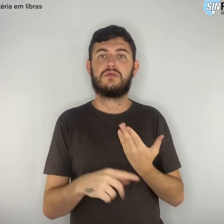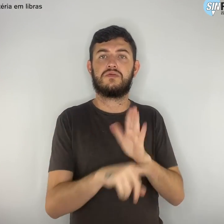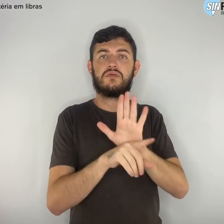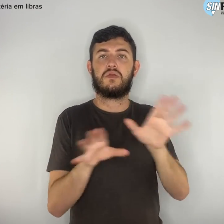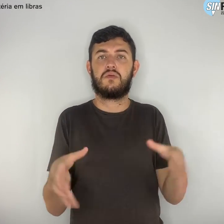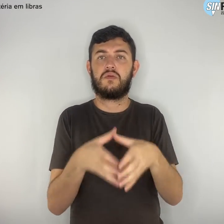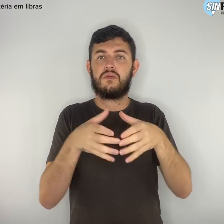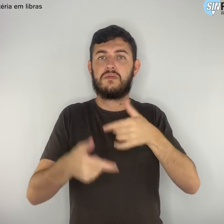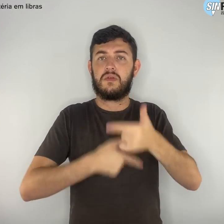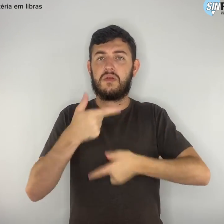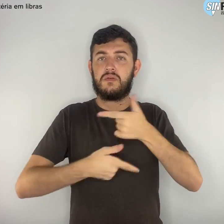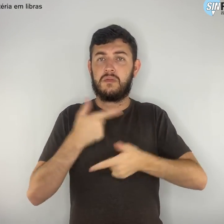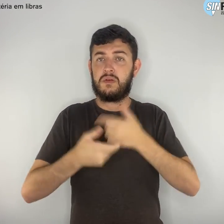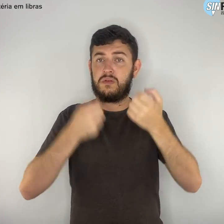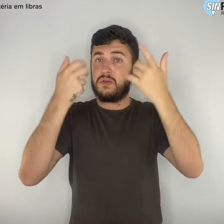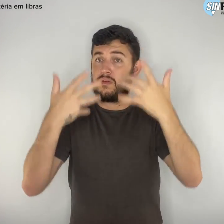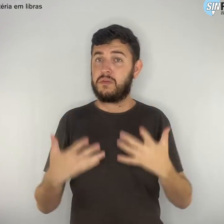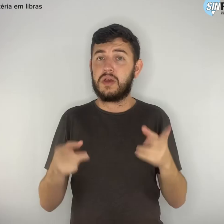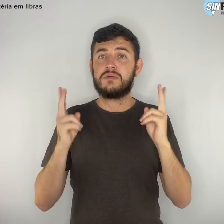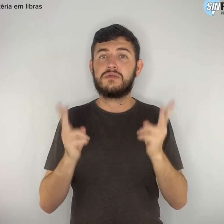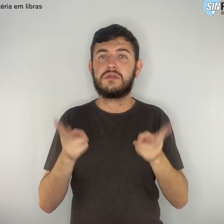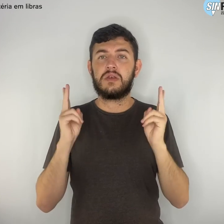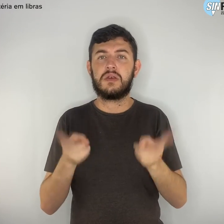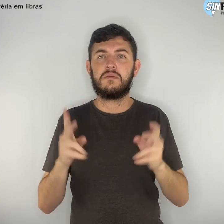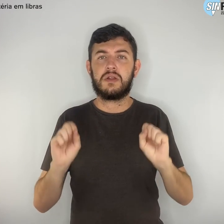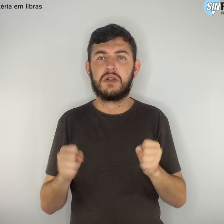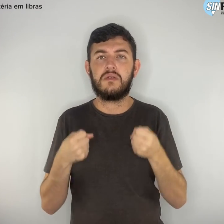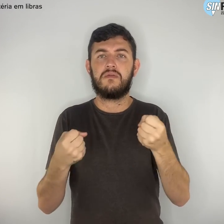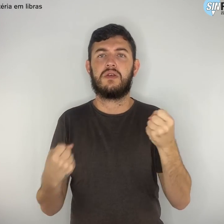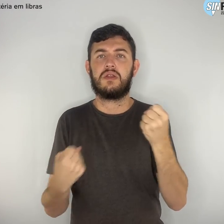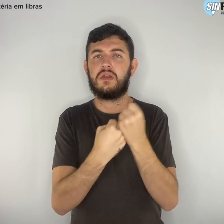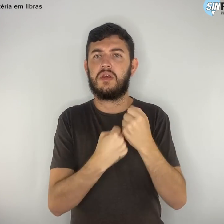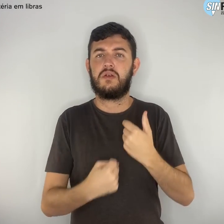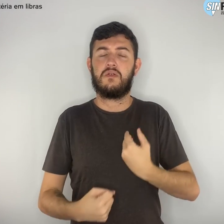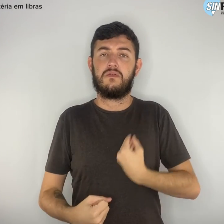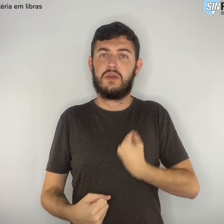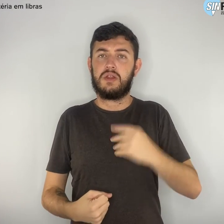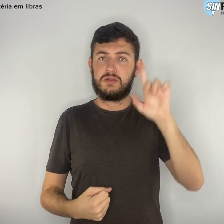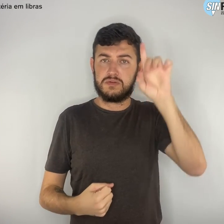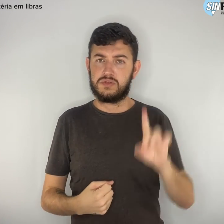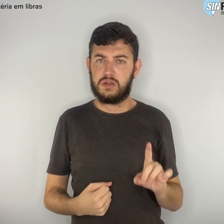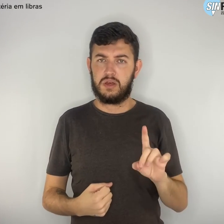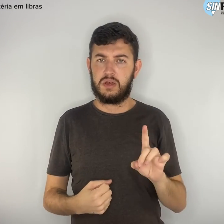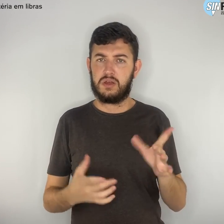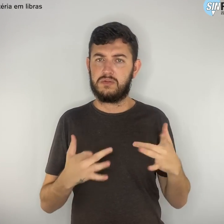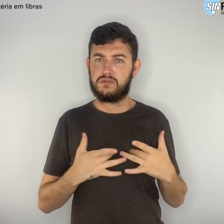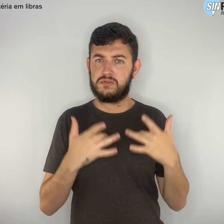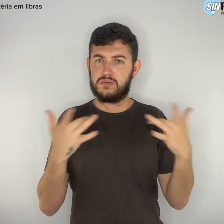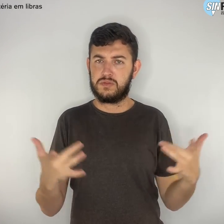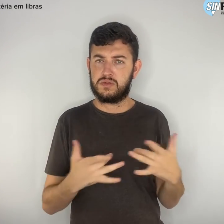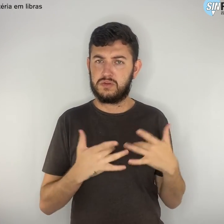que sempre defendeu o direito à vida e se solidariza com todos os